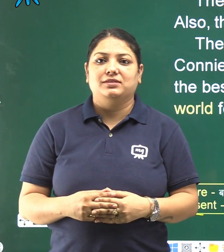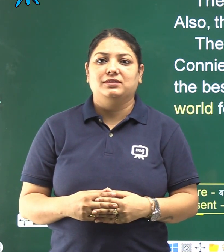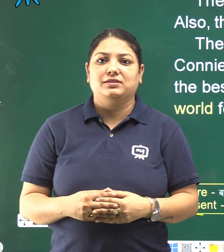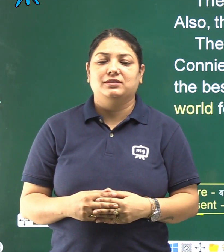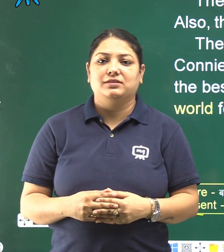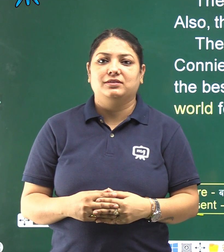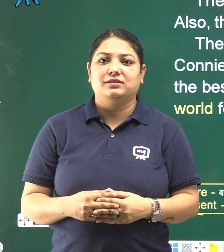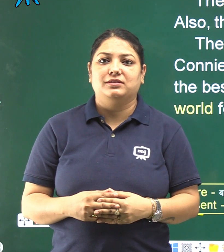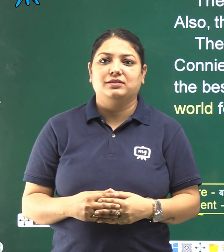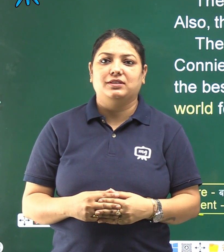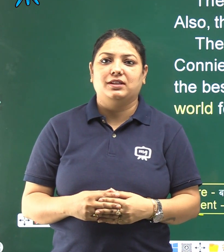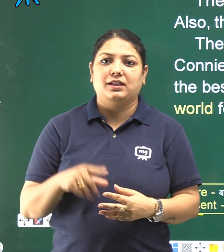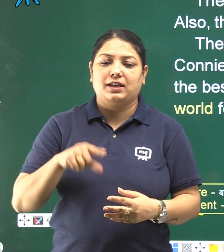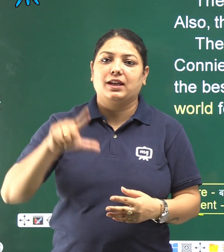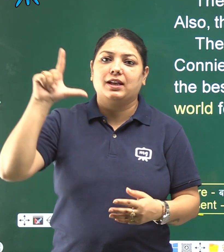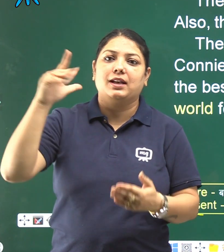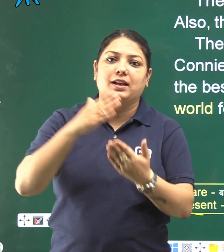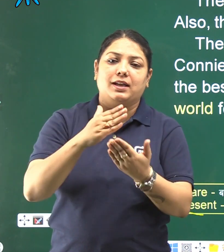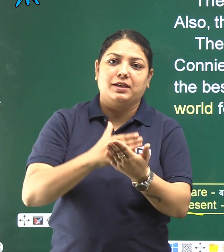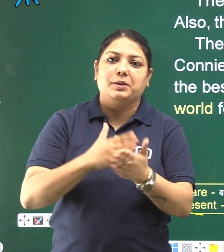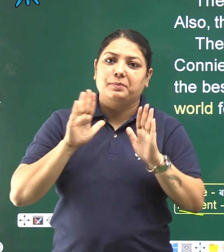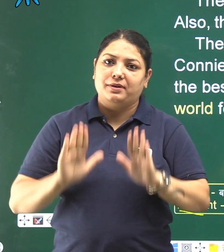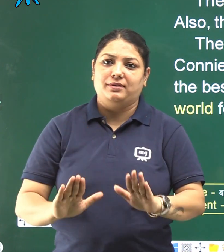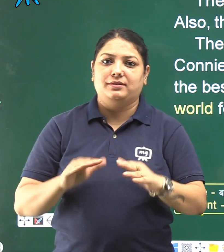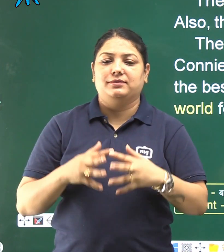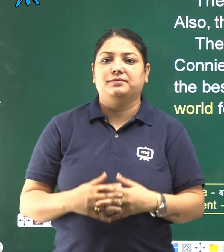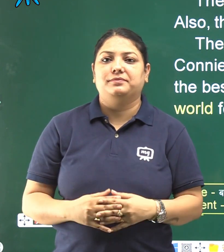एक पत्र पर आधारित है.